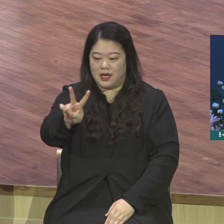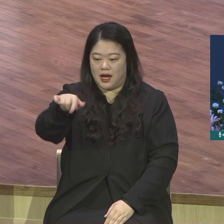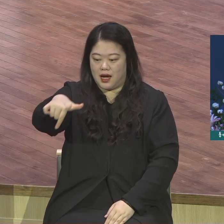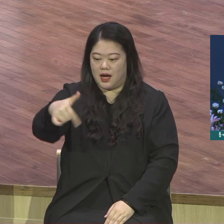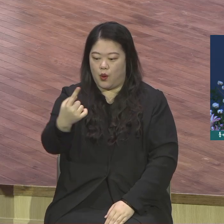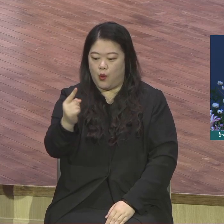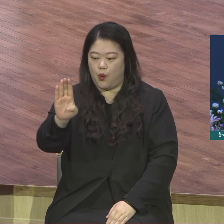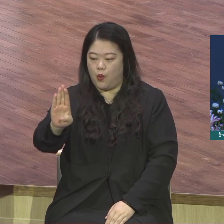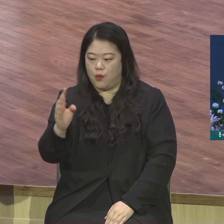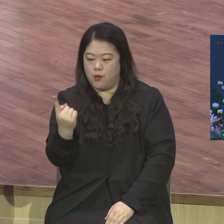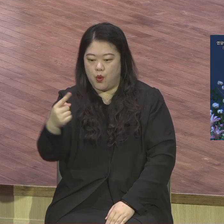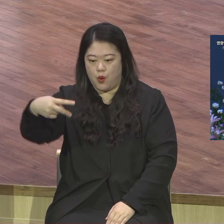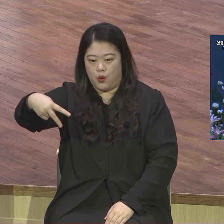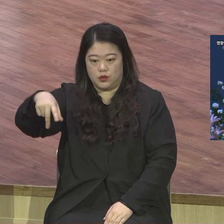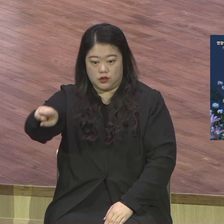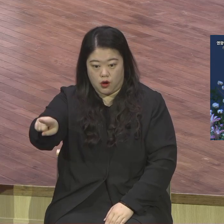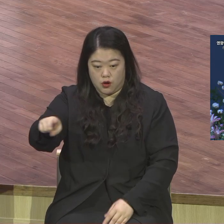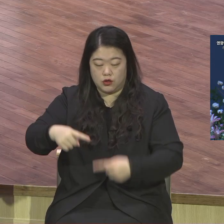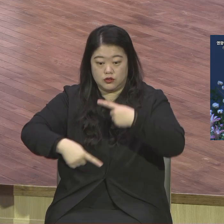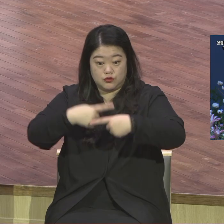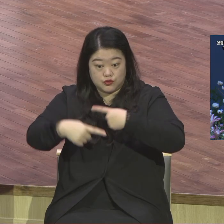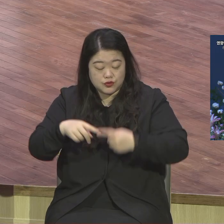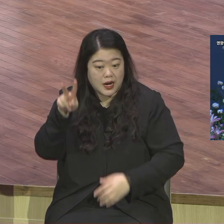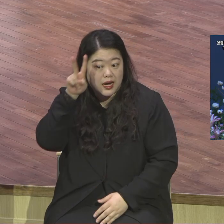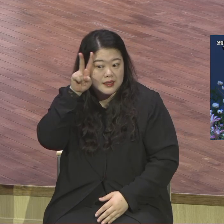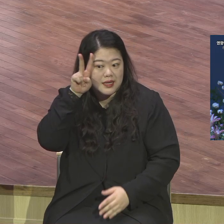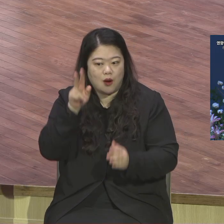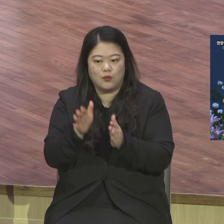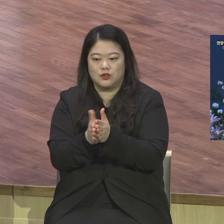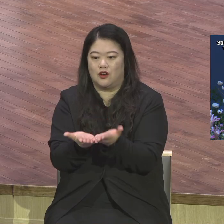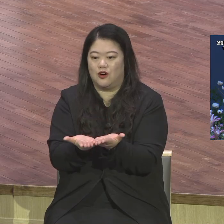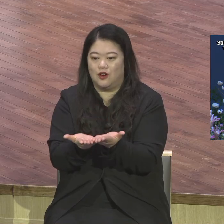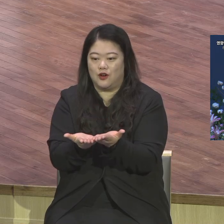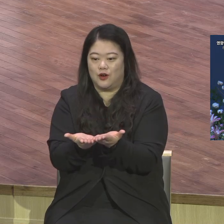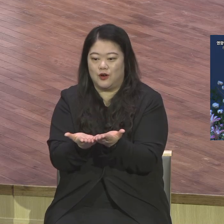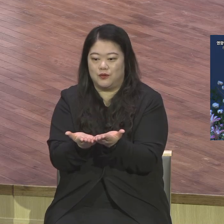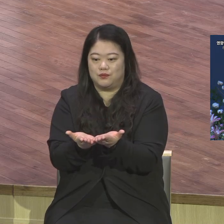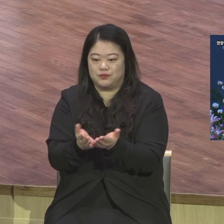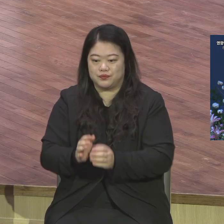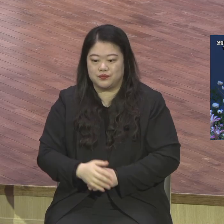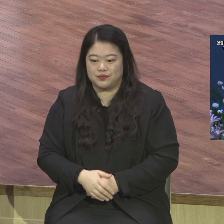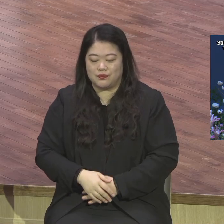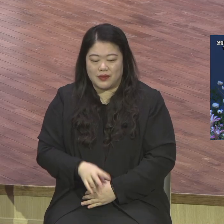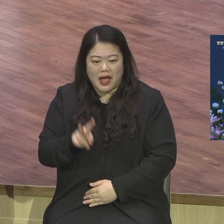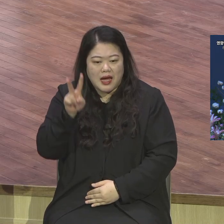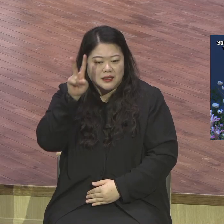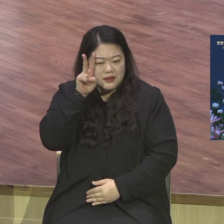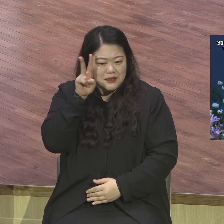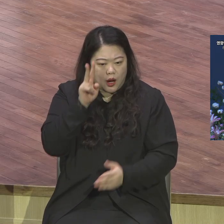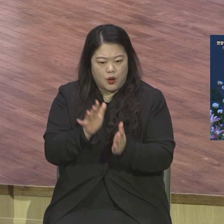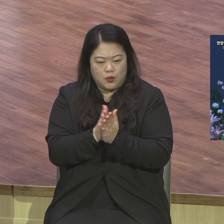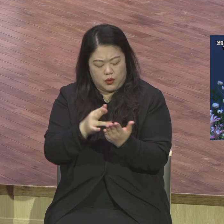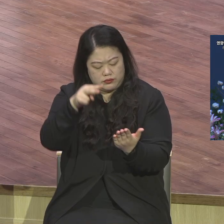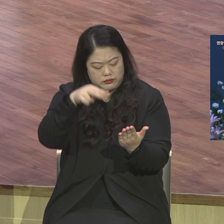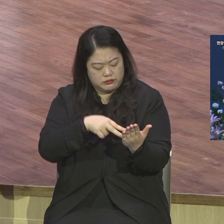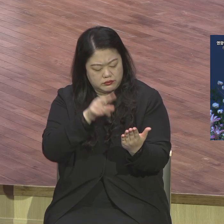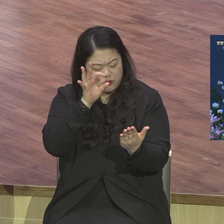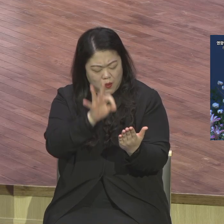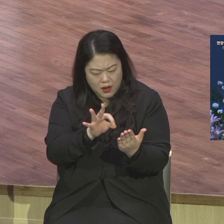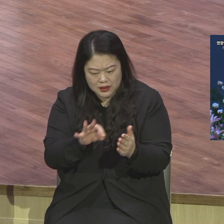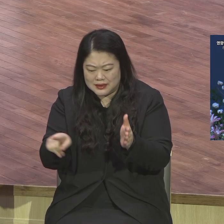야고보서는 다른 서신서와 달리 논쟁에 한 가운데 서 있는